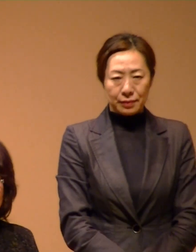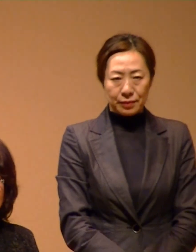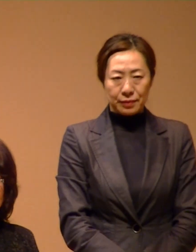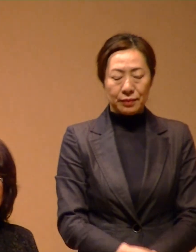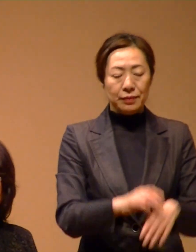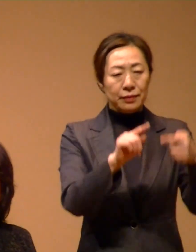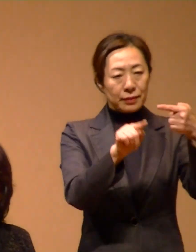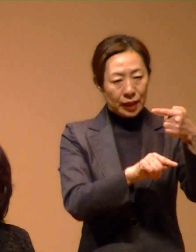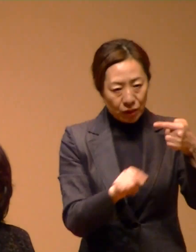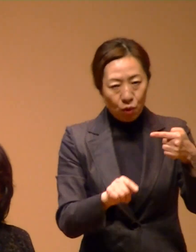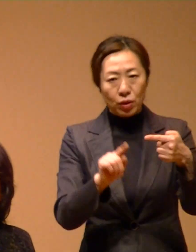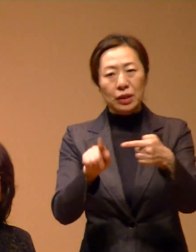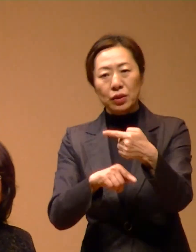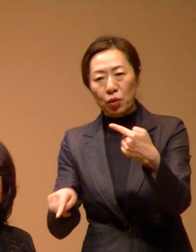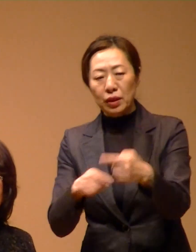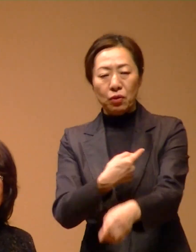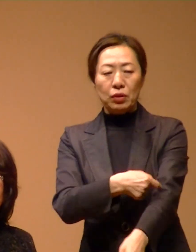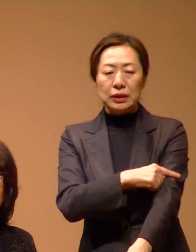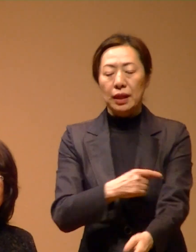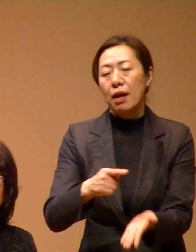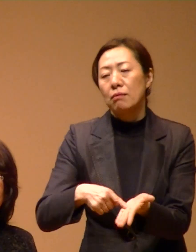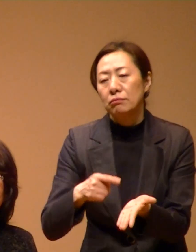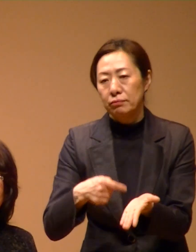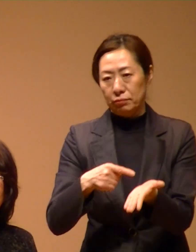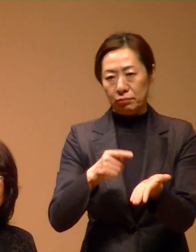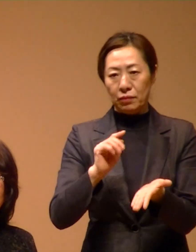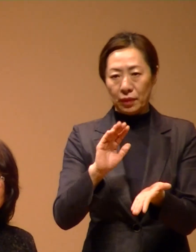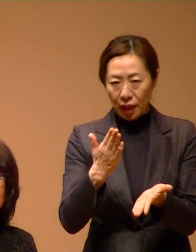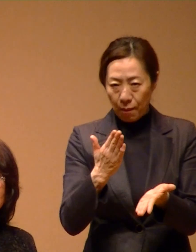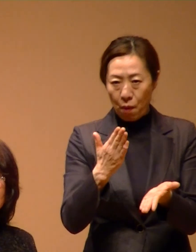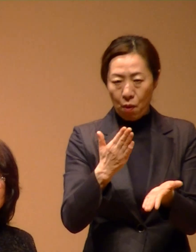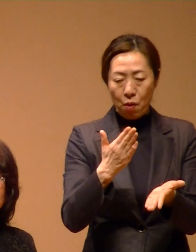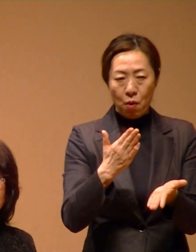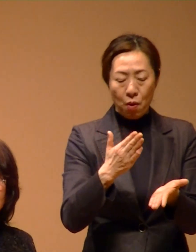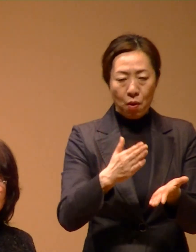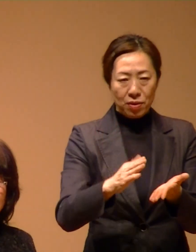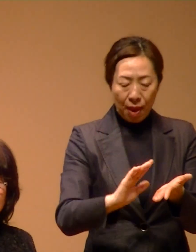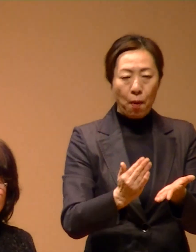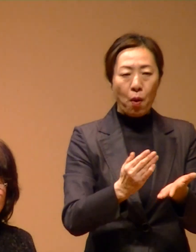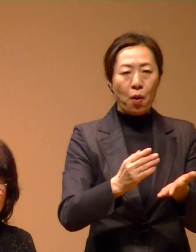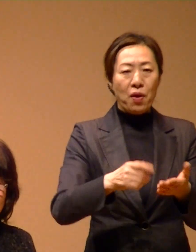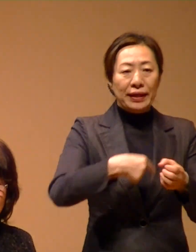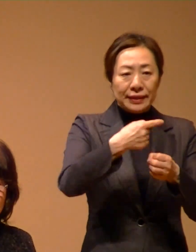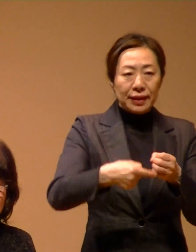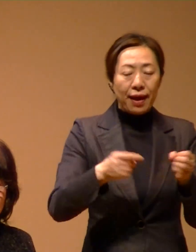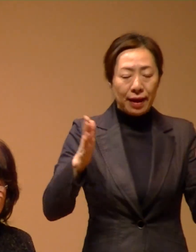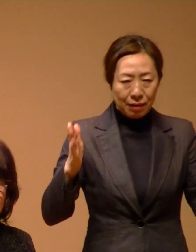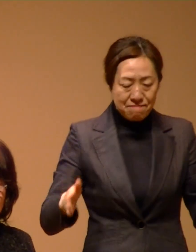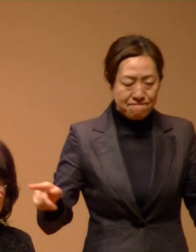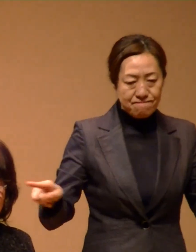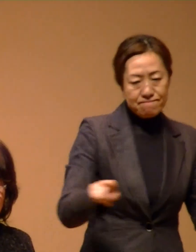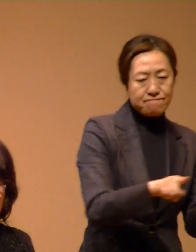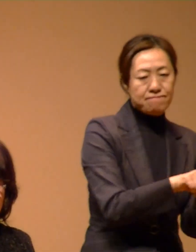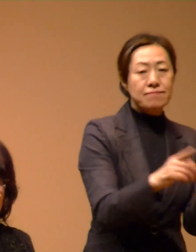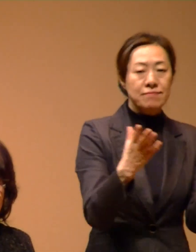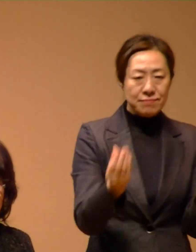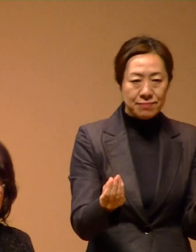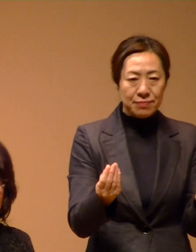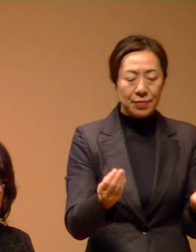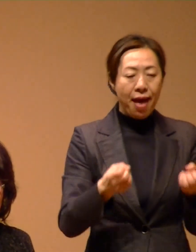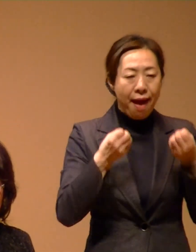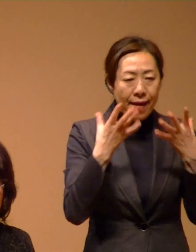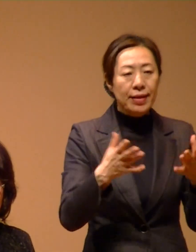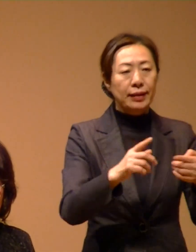一人一人は拙いんですけど、でも拙いながらの1年間がありました。新しい1年